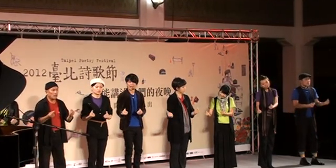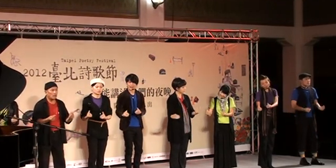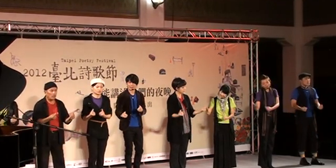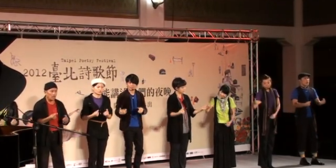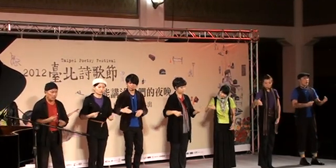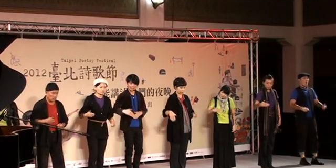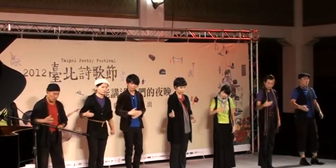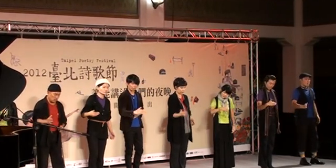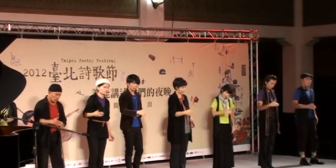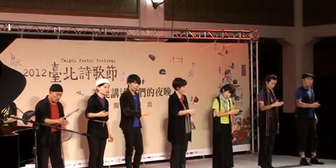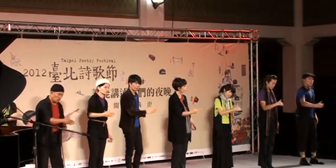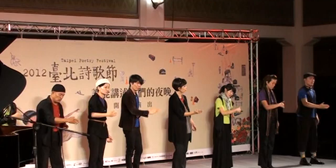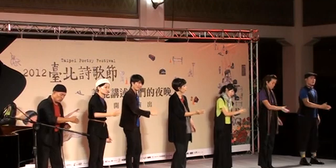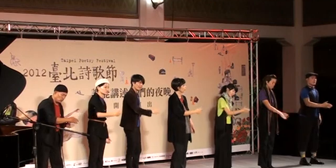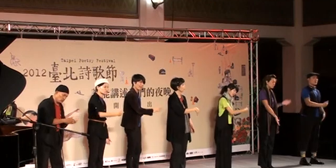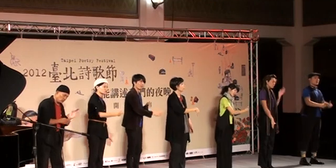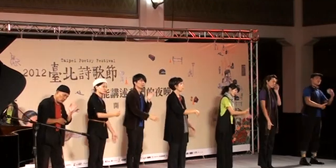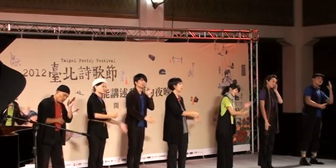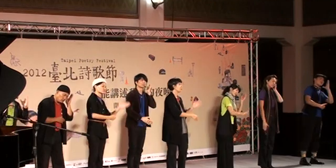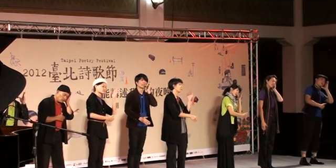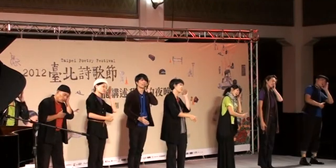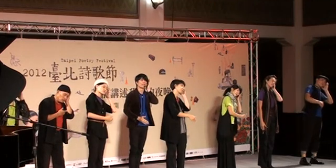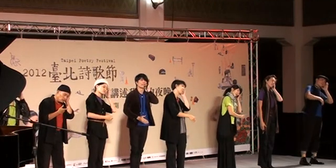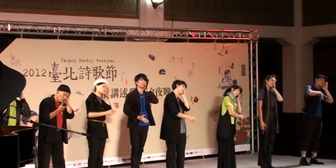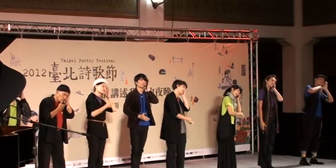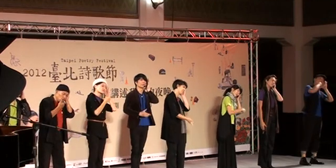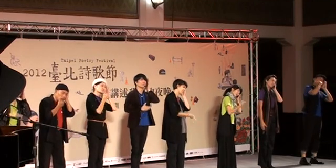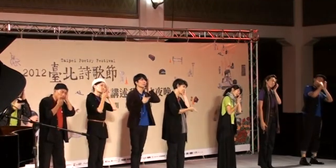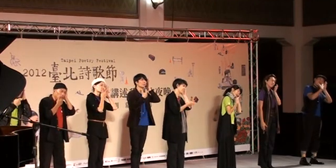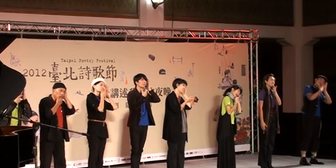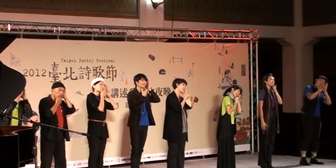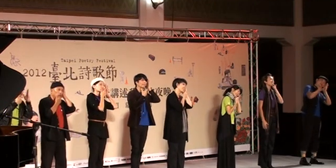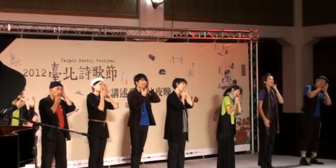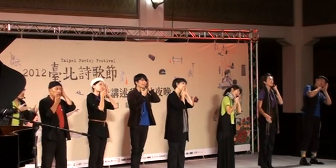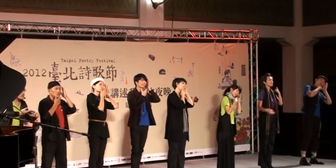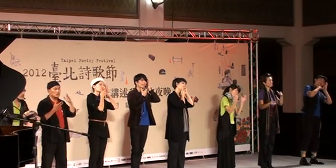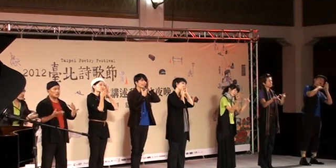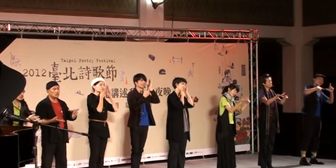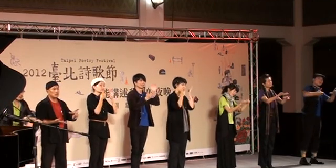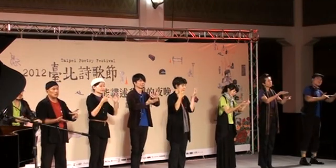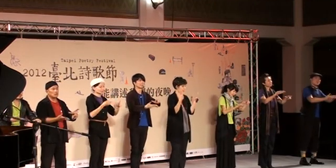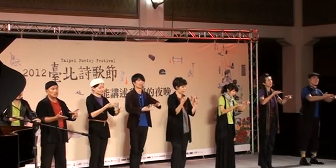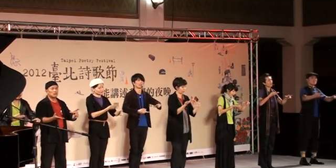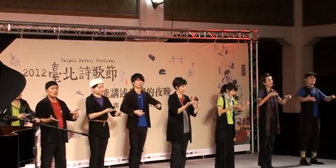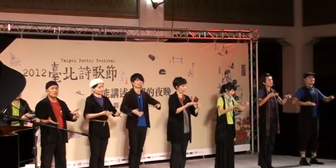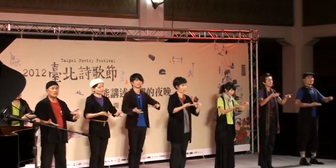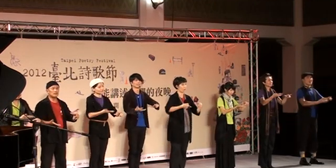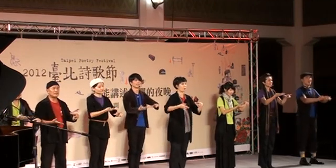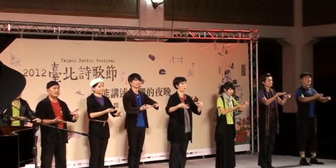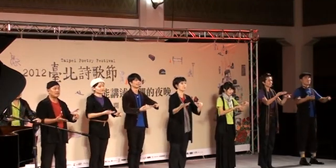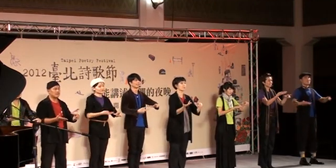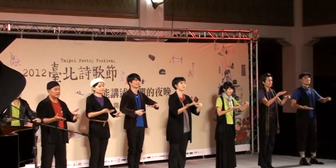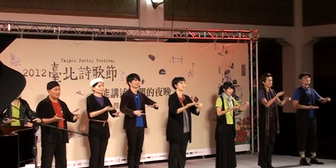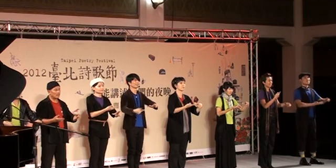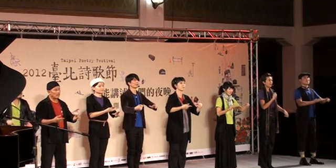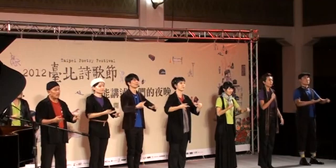像尾鱼睡眠于微笑的池沼中，